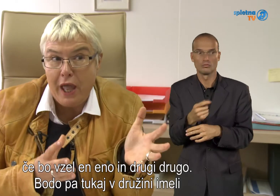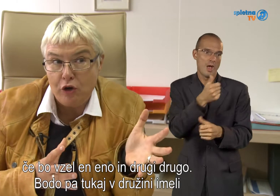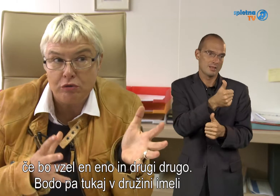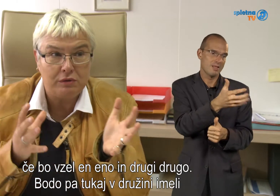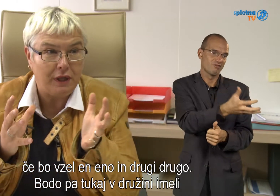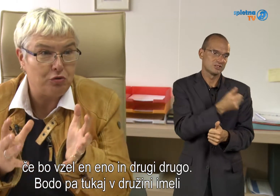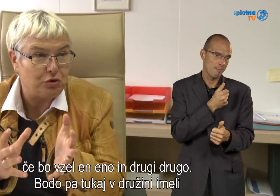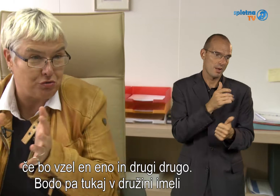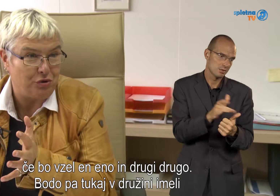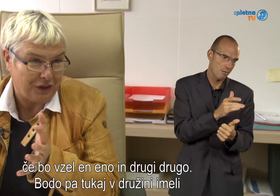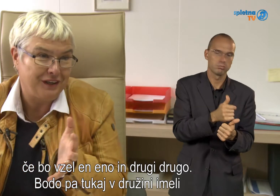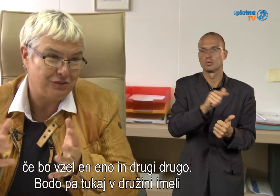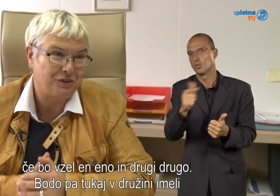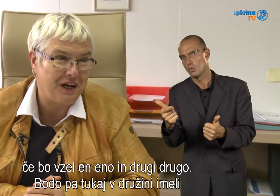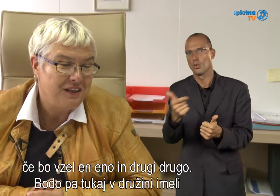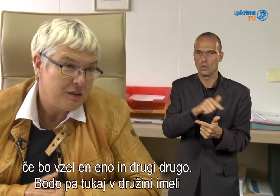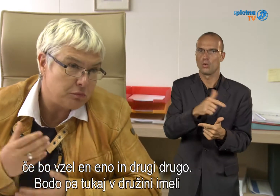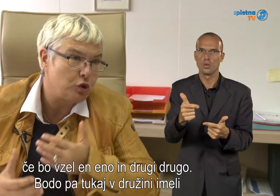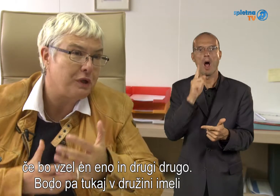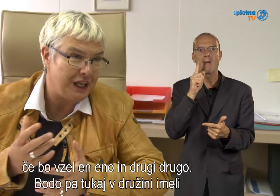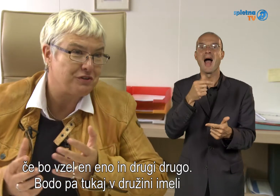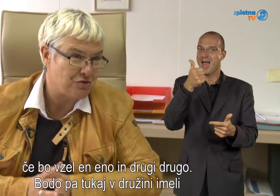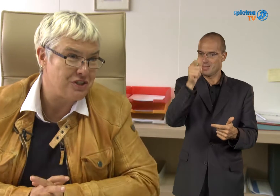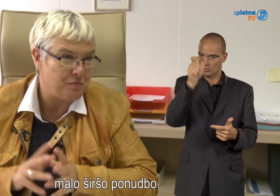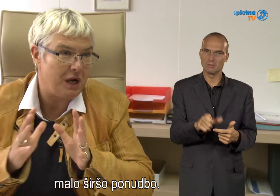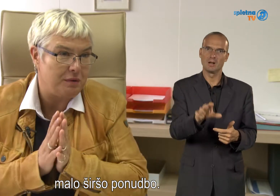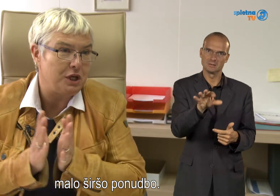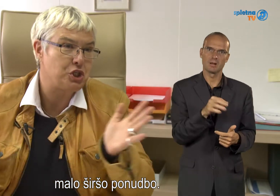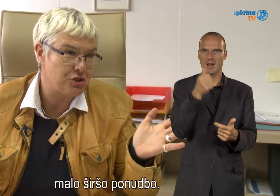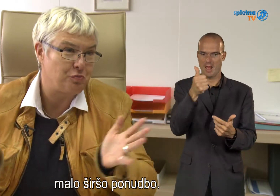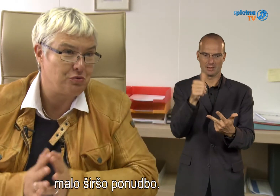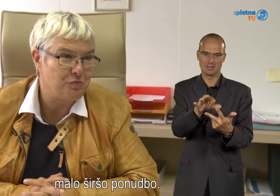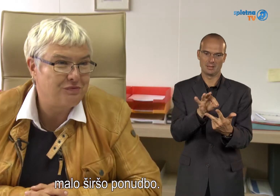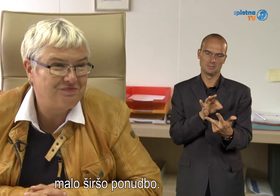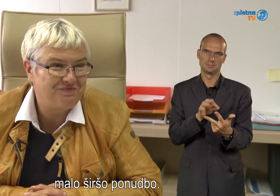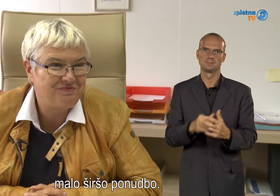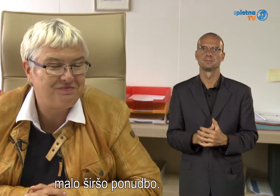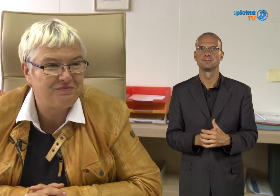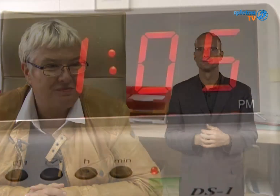eno, drugo, ne? Tako da bodo pa tle v družini imeli širšo ponudbo.